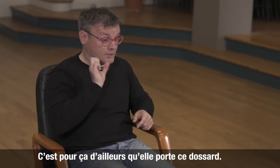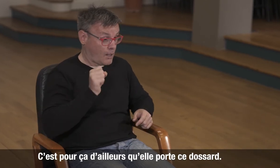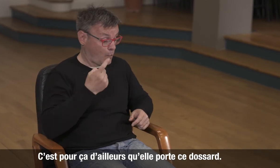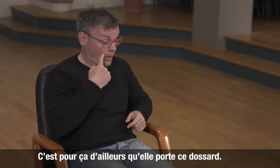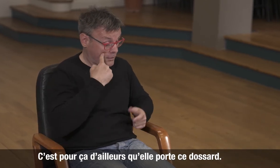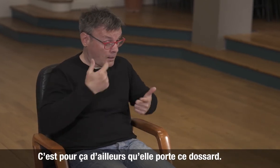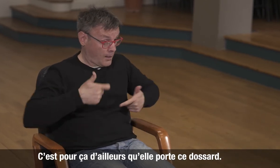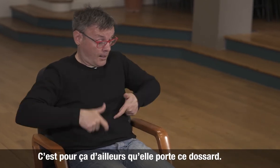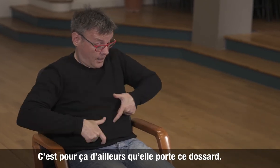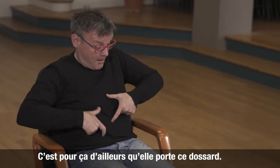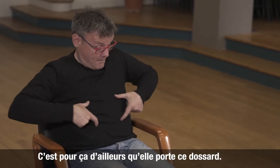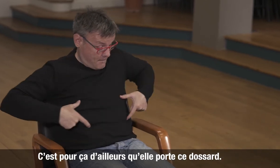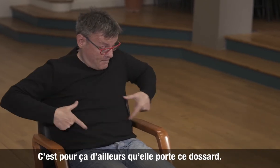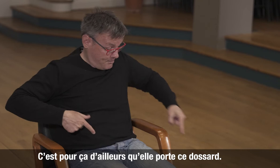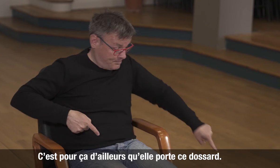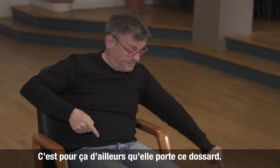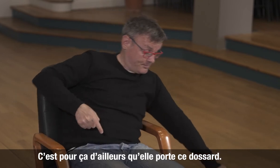C'est pour ça, d'ailleurs, qu'elle porte ce dossard.